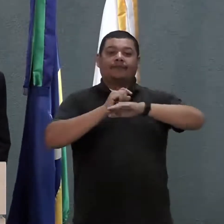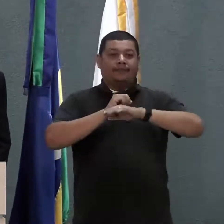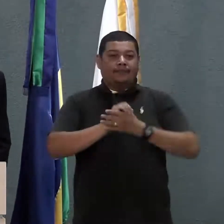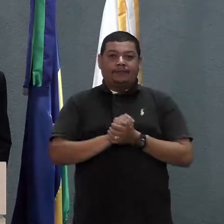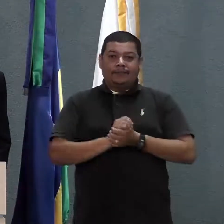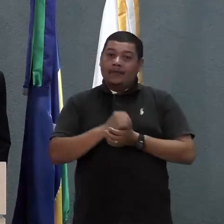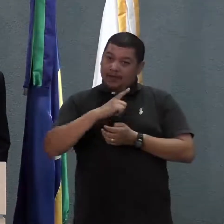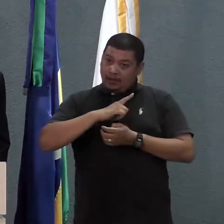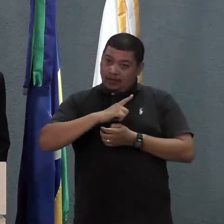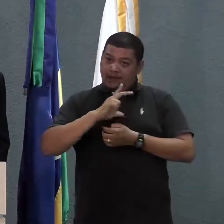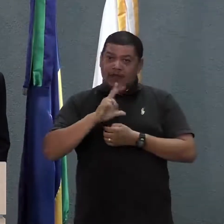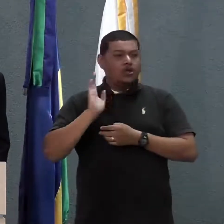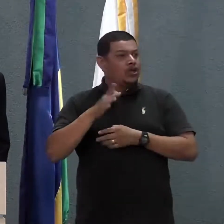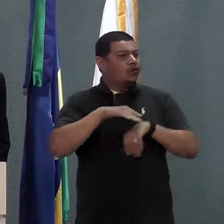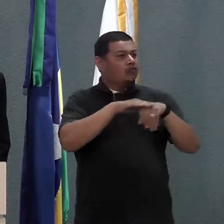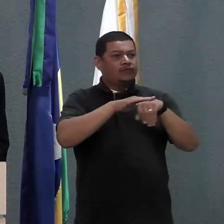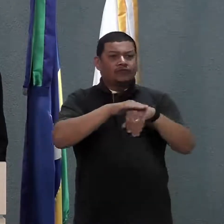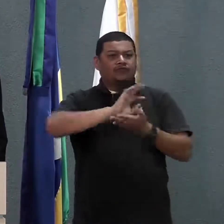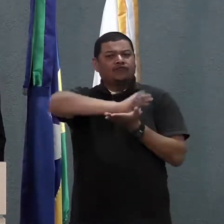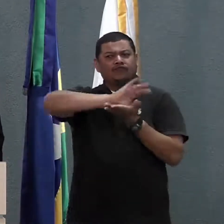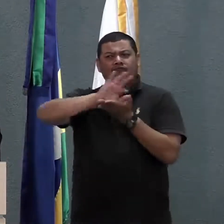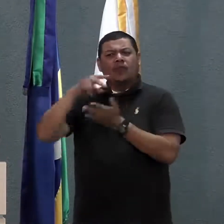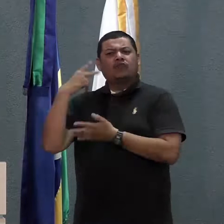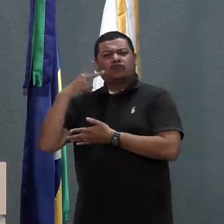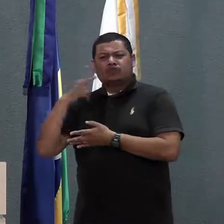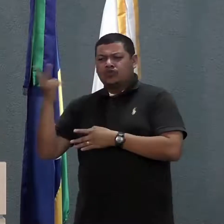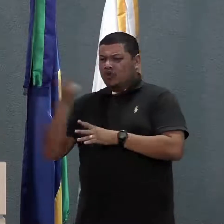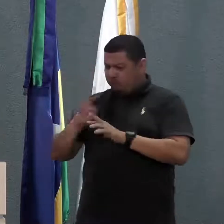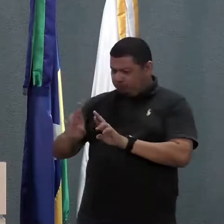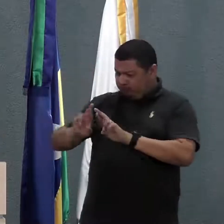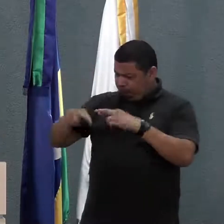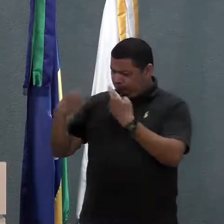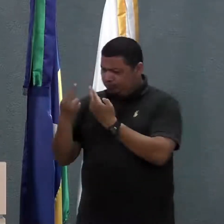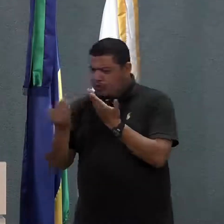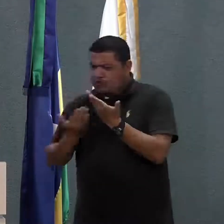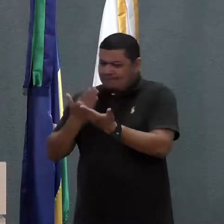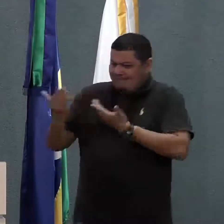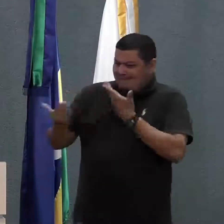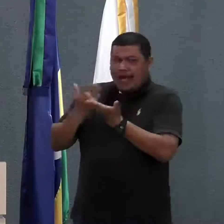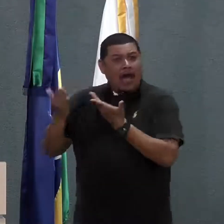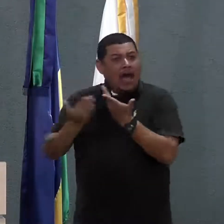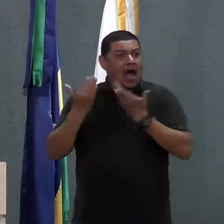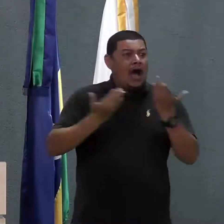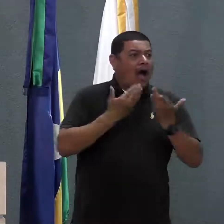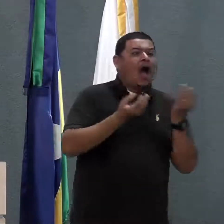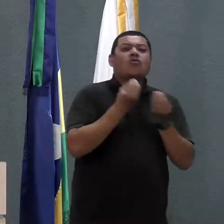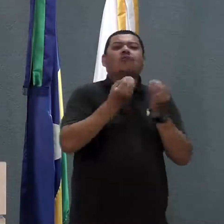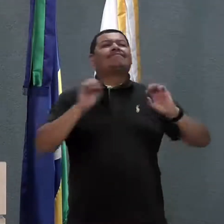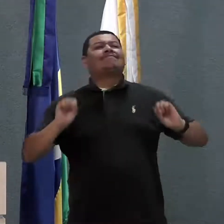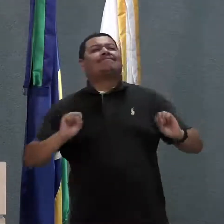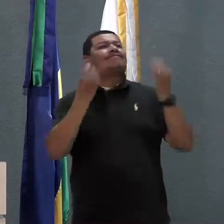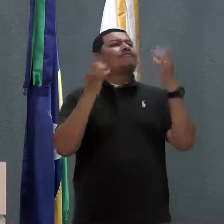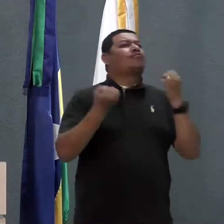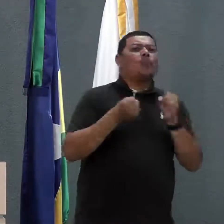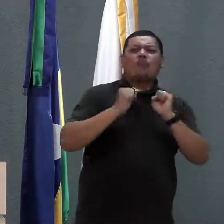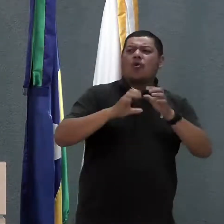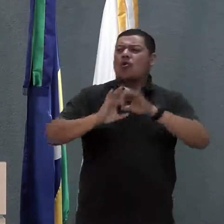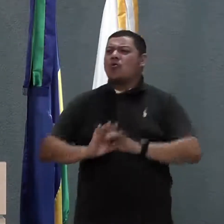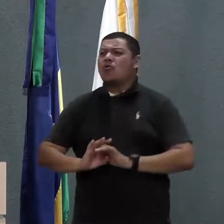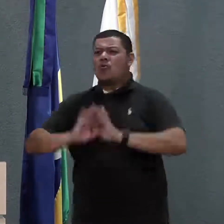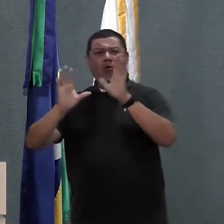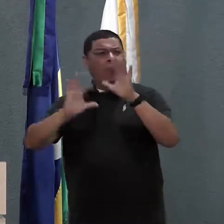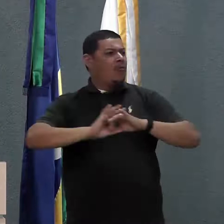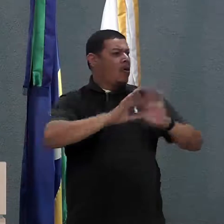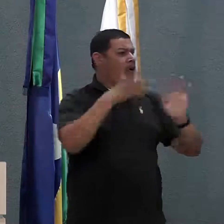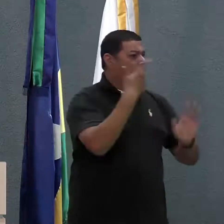né, Paulinho? Uma vez no domingo estávamos lá reunidos, discutindo se o comércio fecha, abre, vereador Romeu e